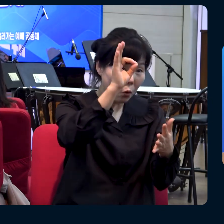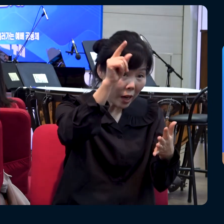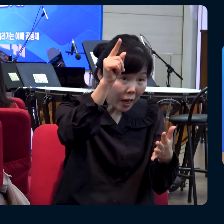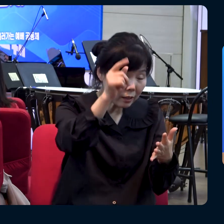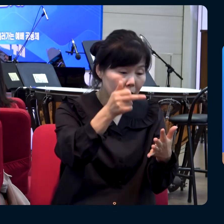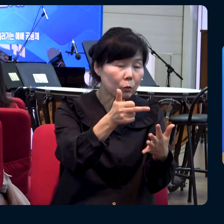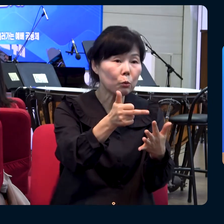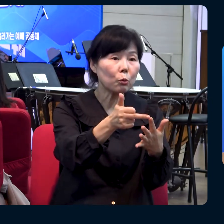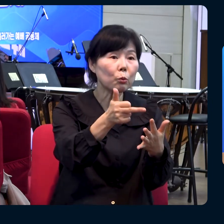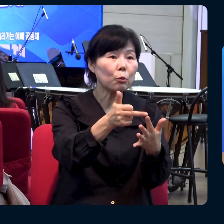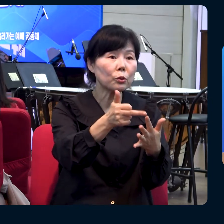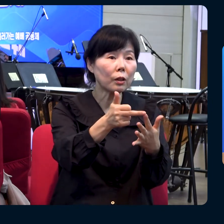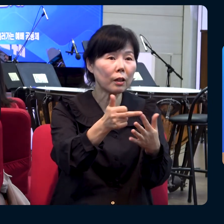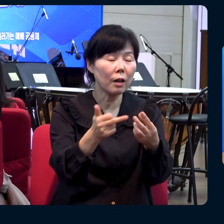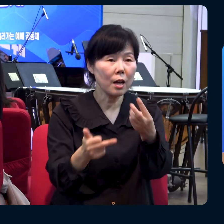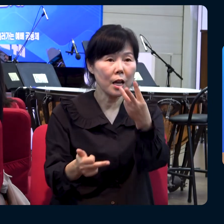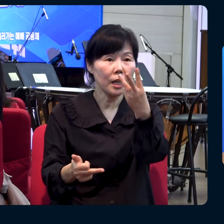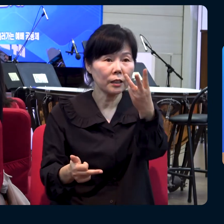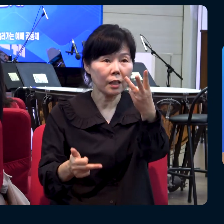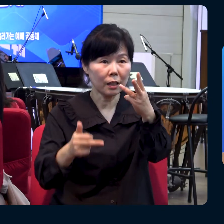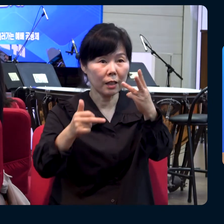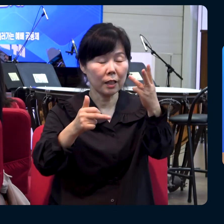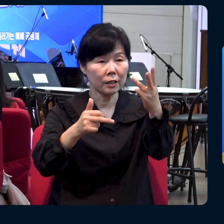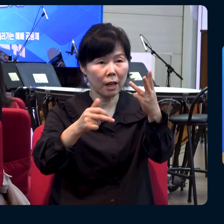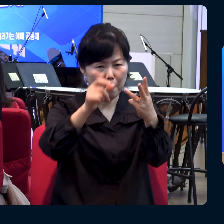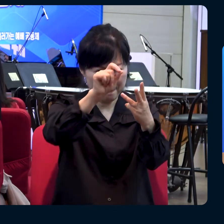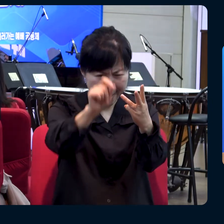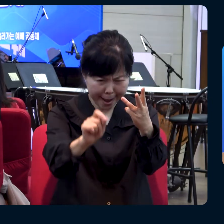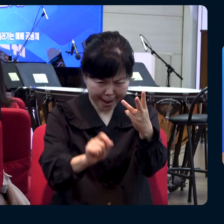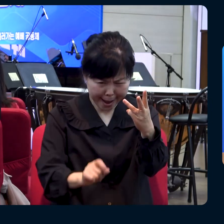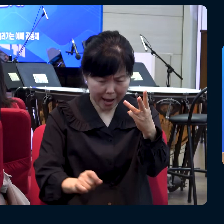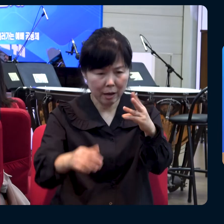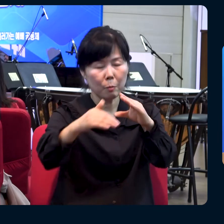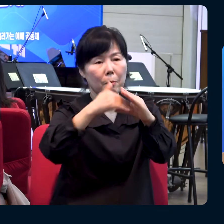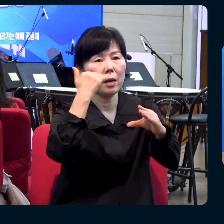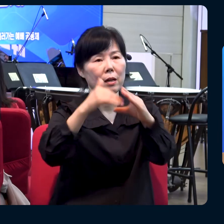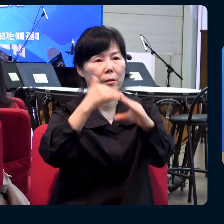둘째 아들이 3장의 이메일을 보냈어요.